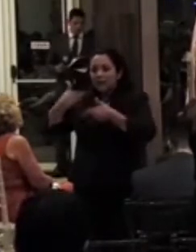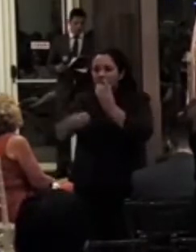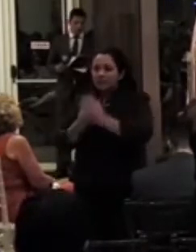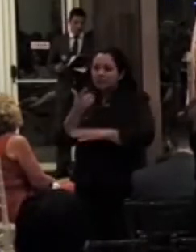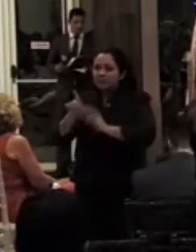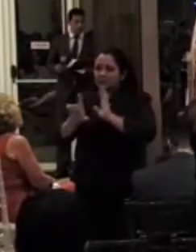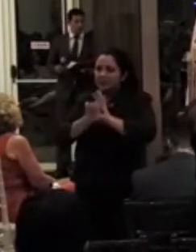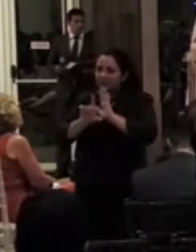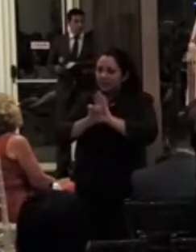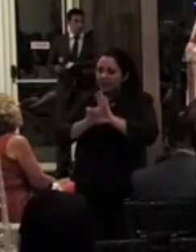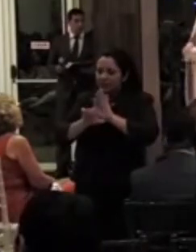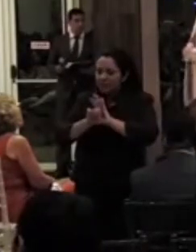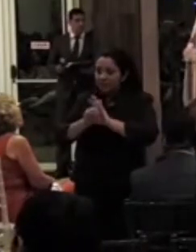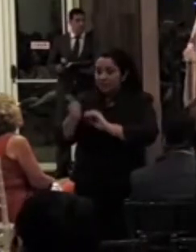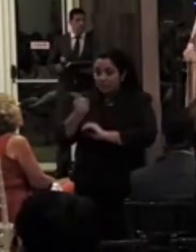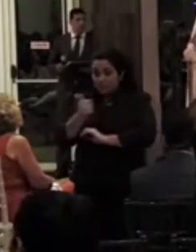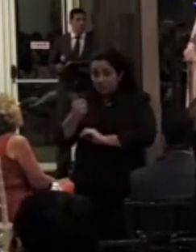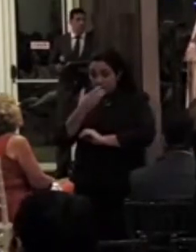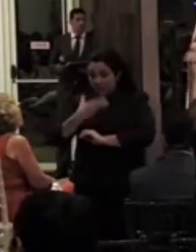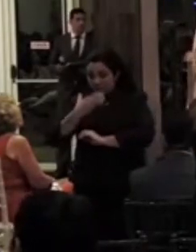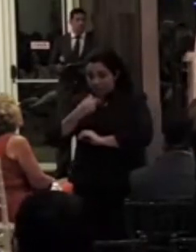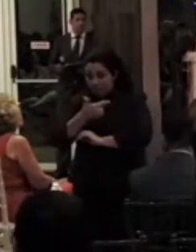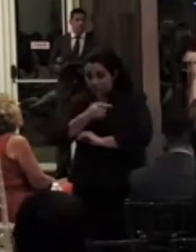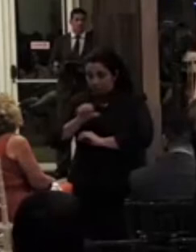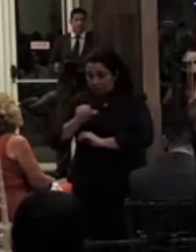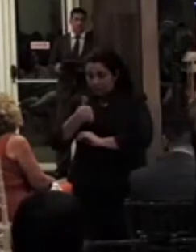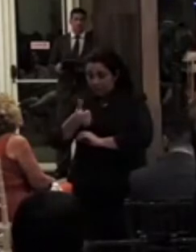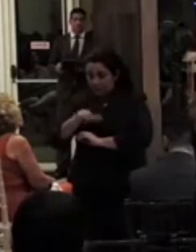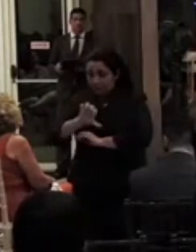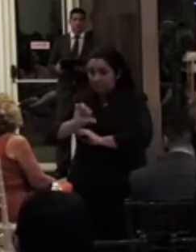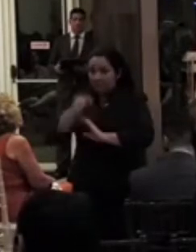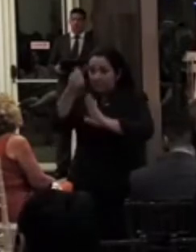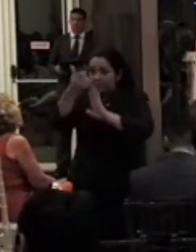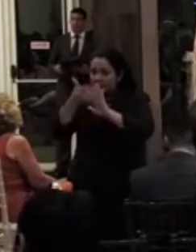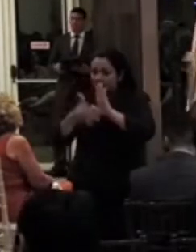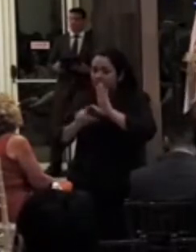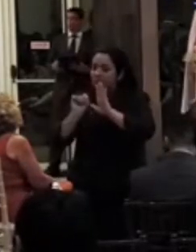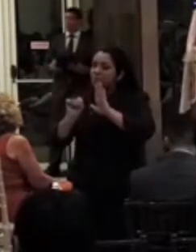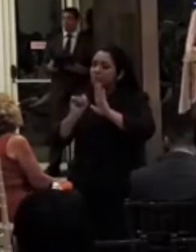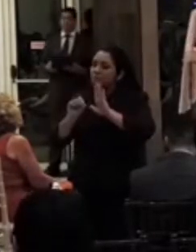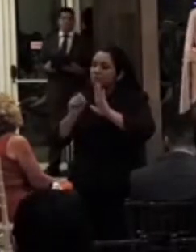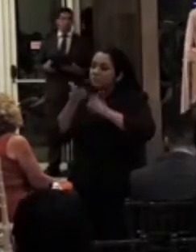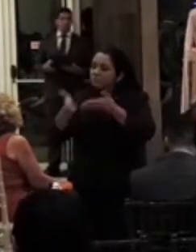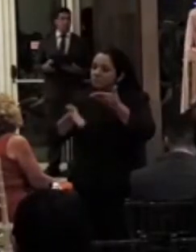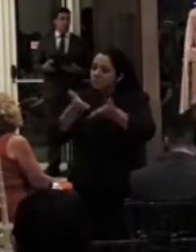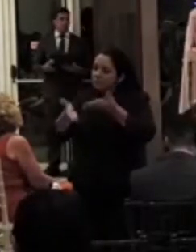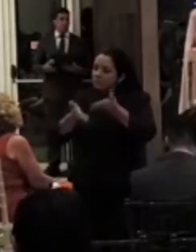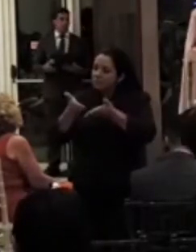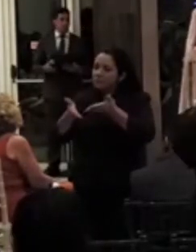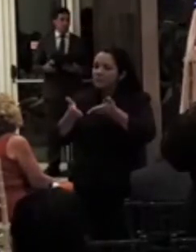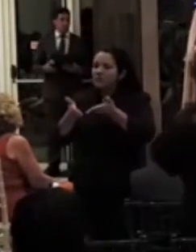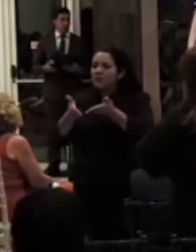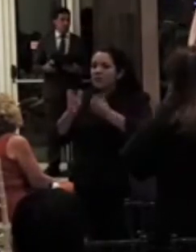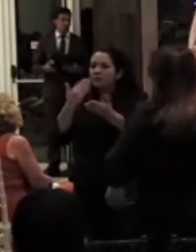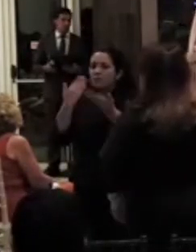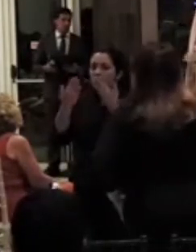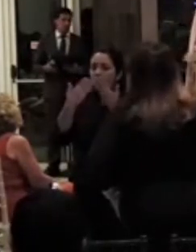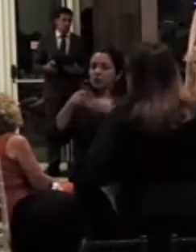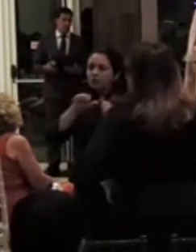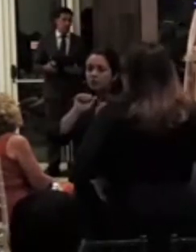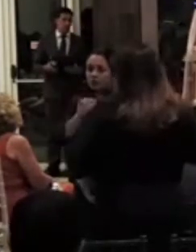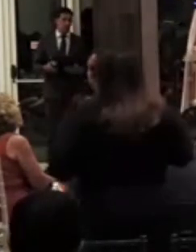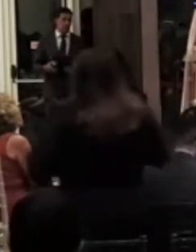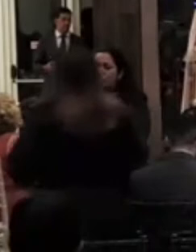de 11 de dezembro de 2019, que dispõe sobre a prestação de serviços de psicologia e de serviço social nas